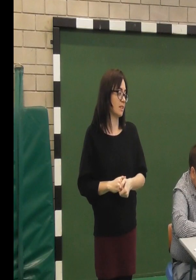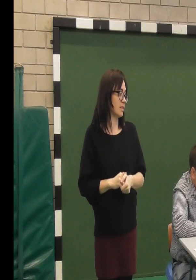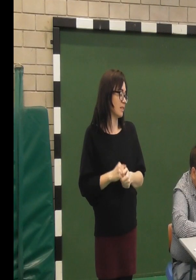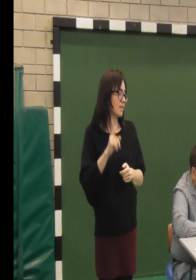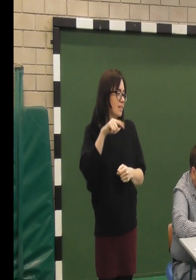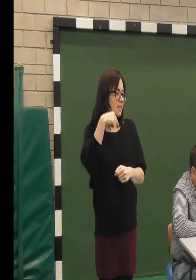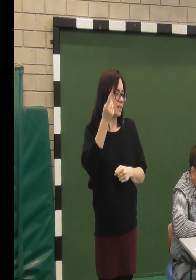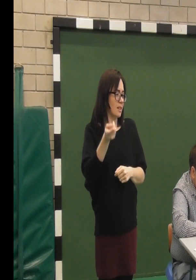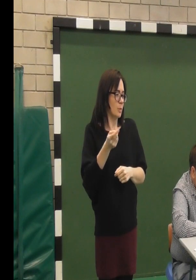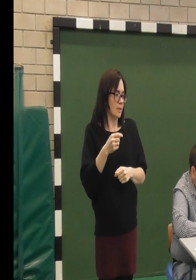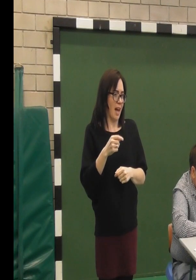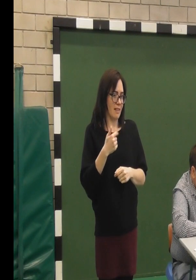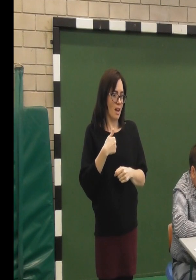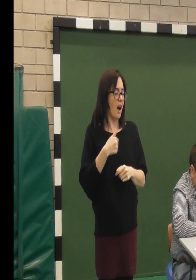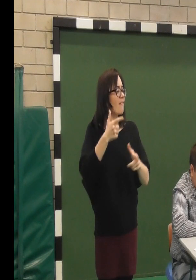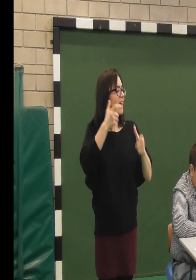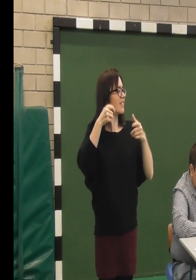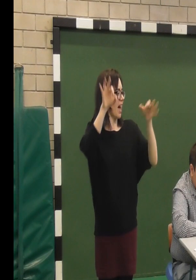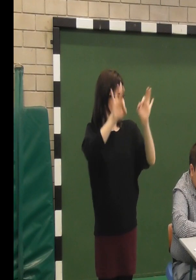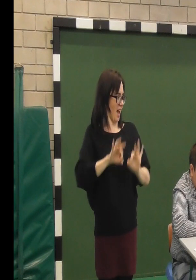egy fegyvergyárba